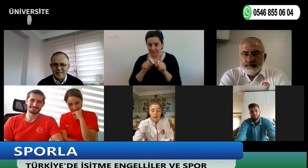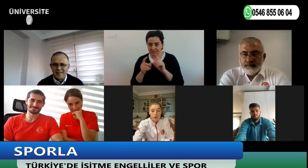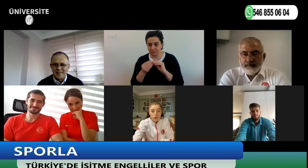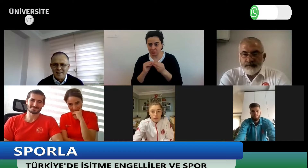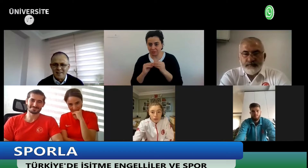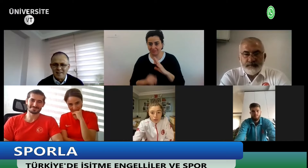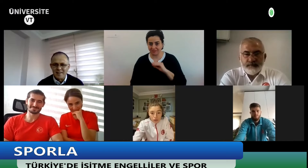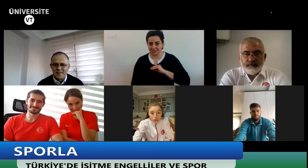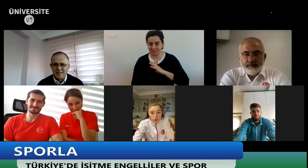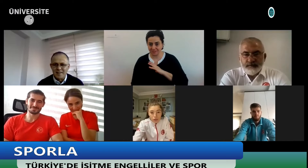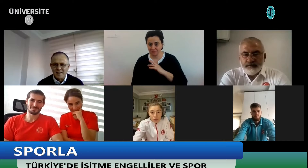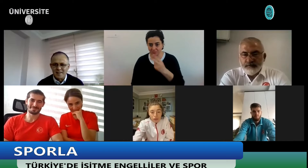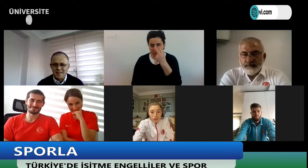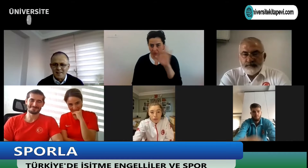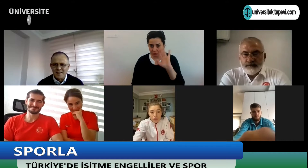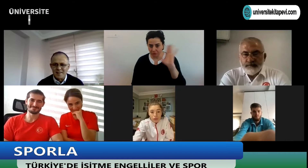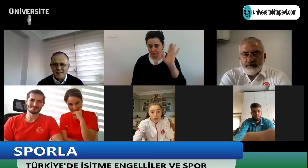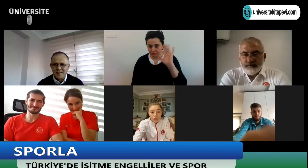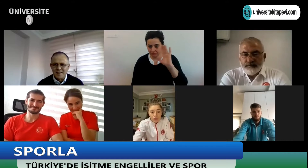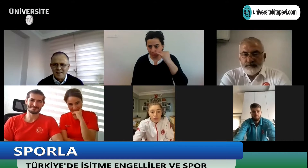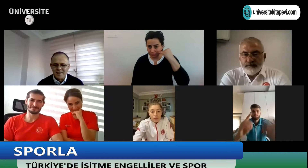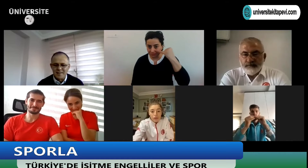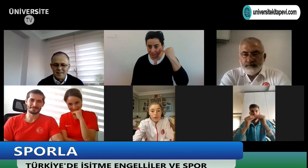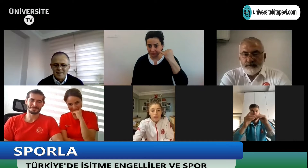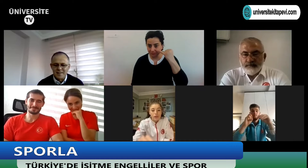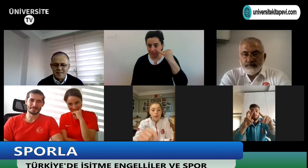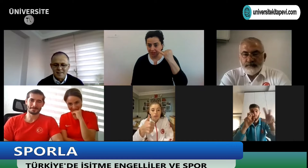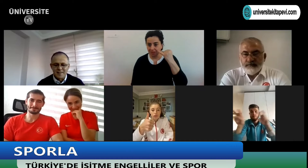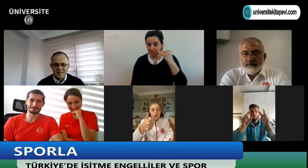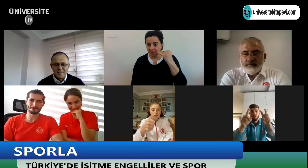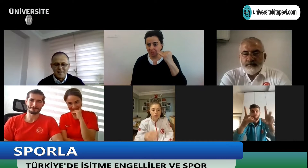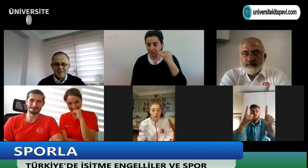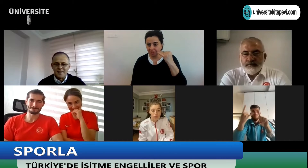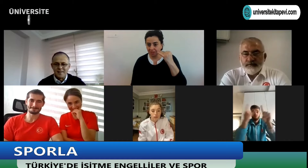Yasin'in internetinde problem var sanırım. Görmüyor.